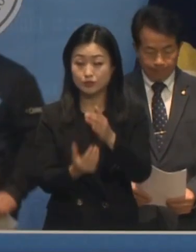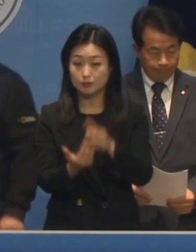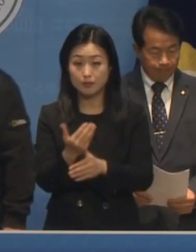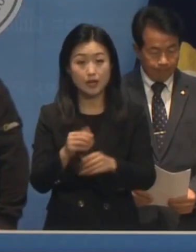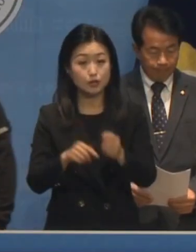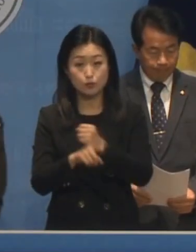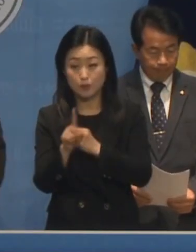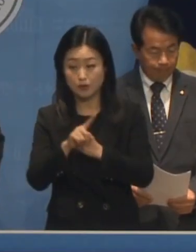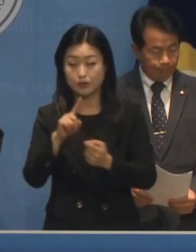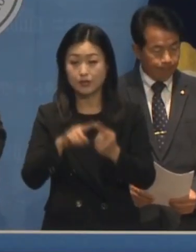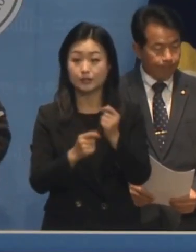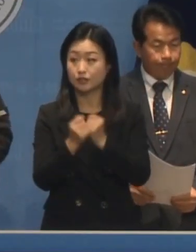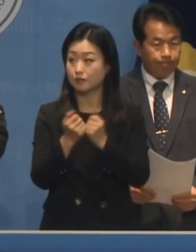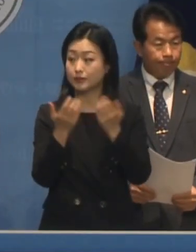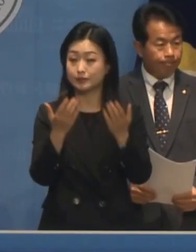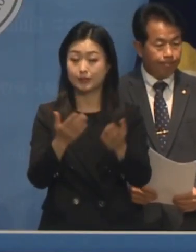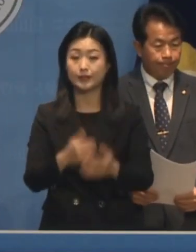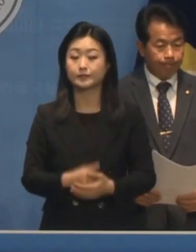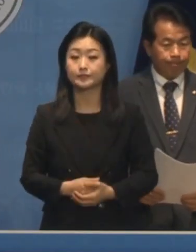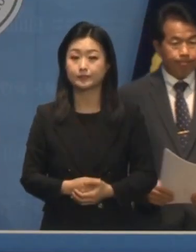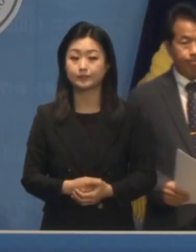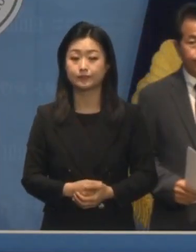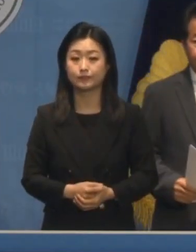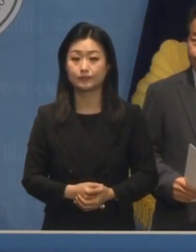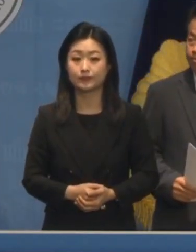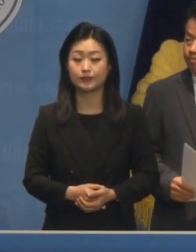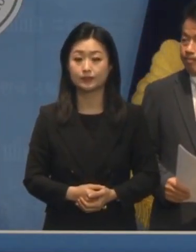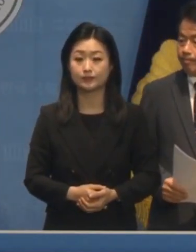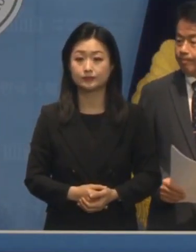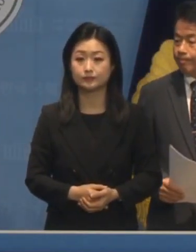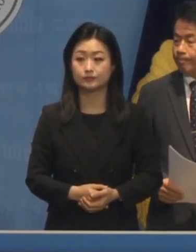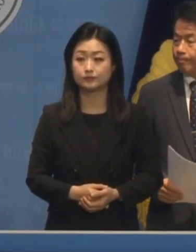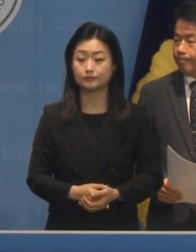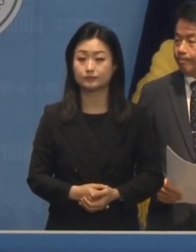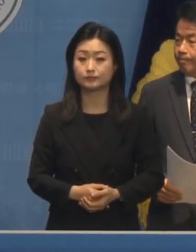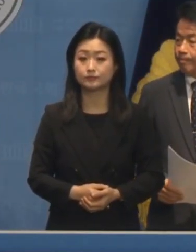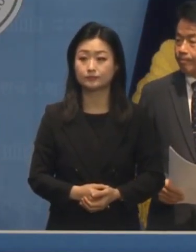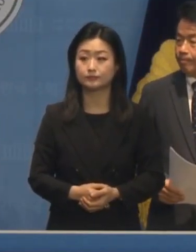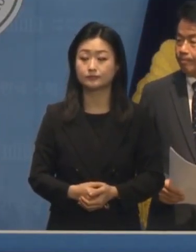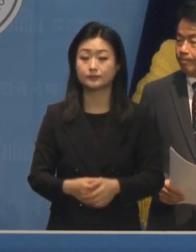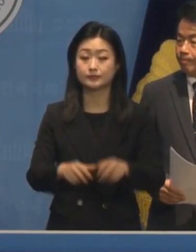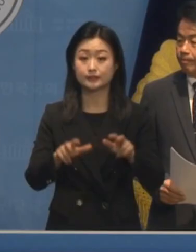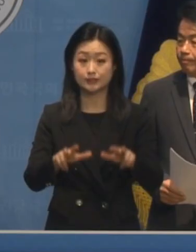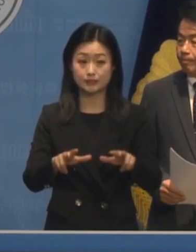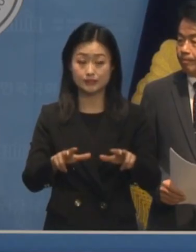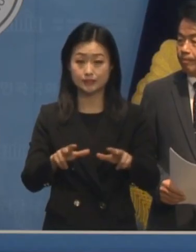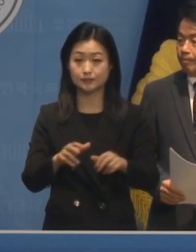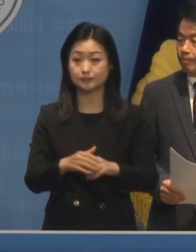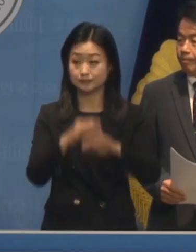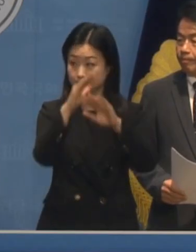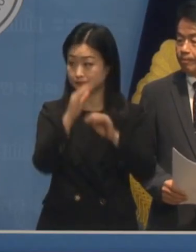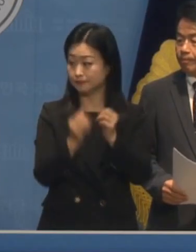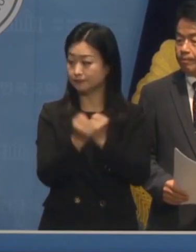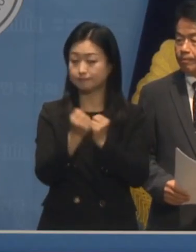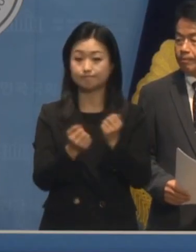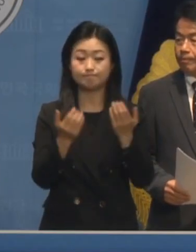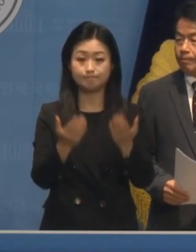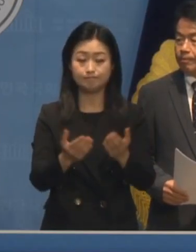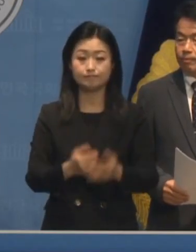하겠습니다 감사합니다 인공지 소영은 무입니다 어재 진행된 경과 설명드리도록